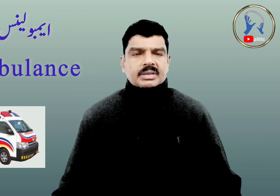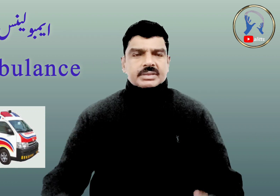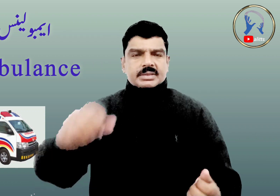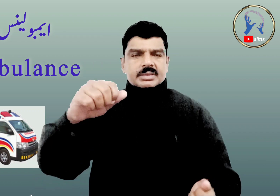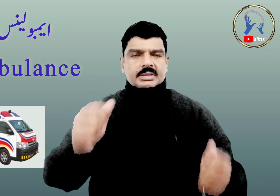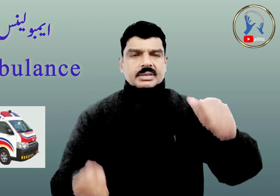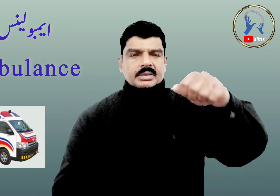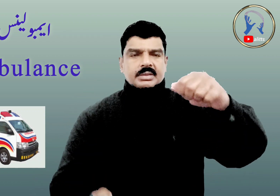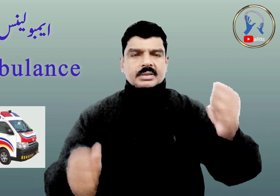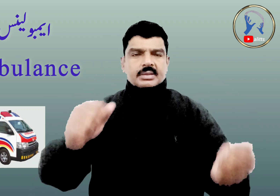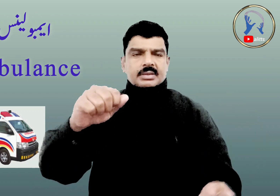एम्बुलेंस,